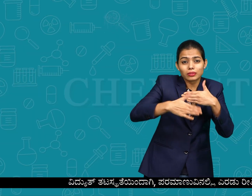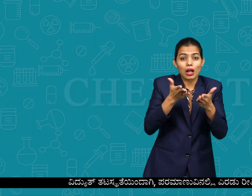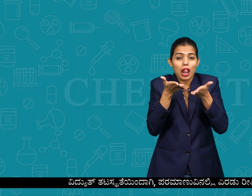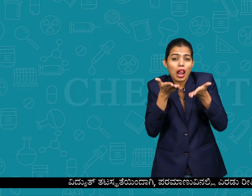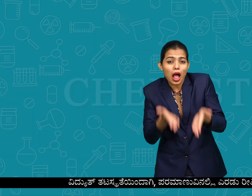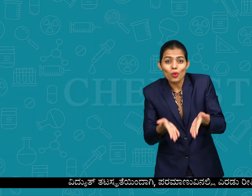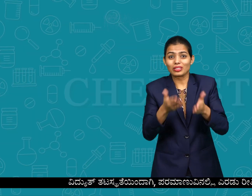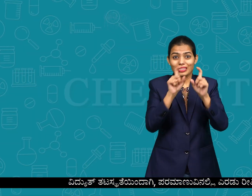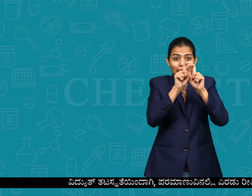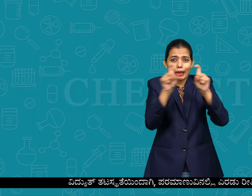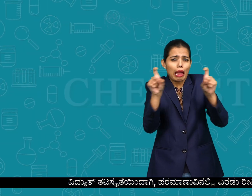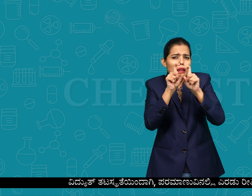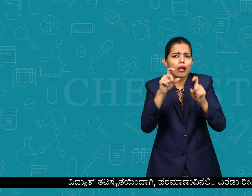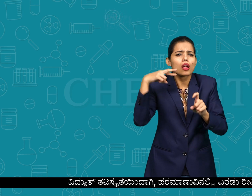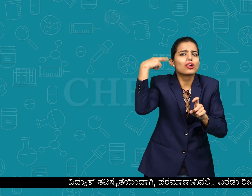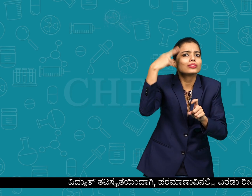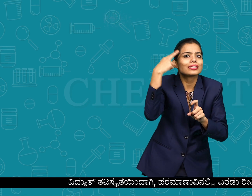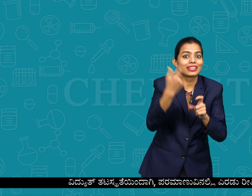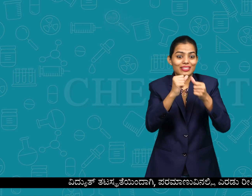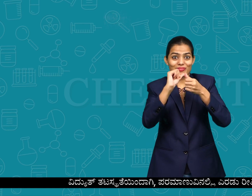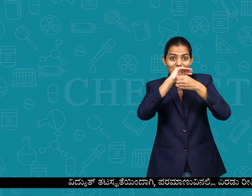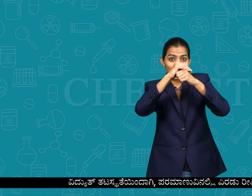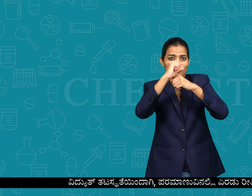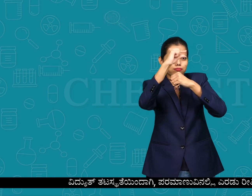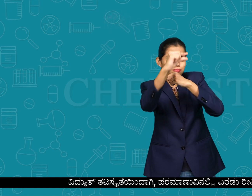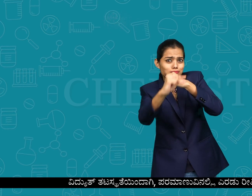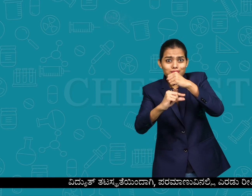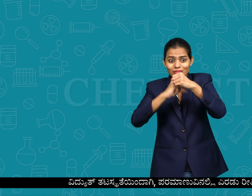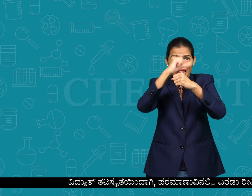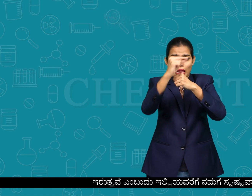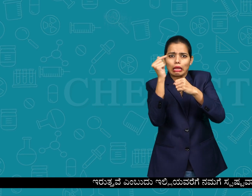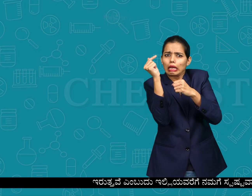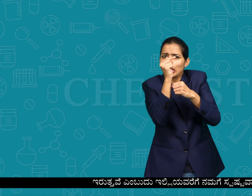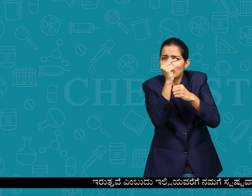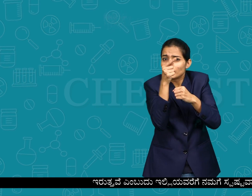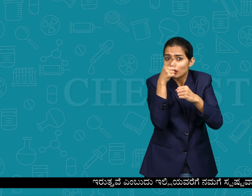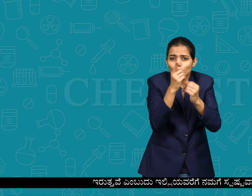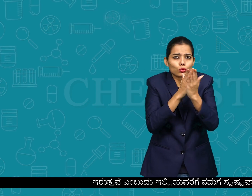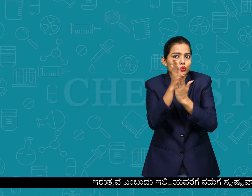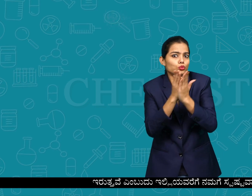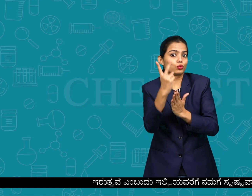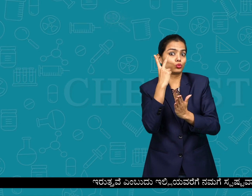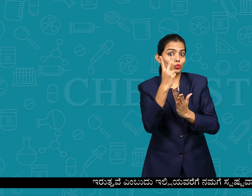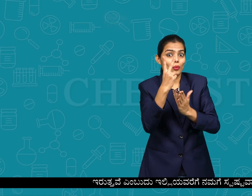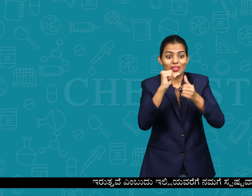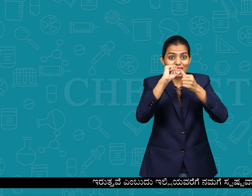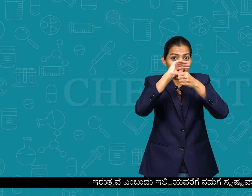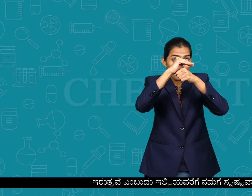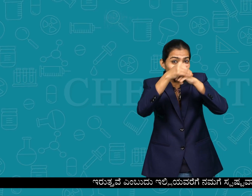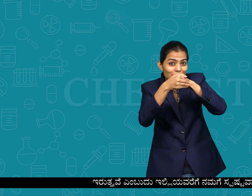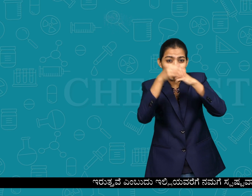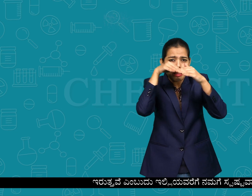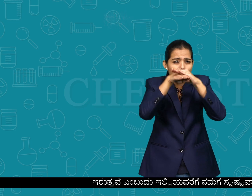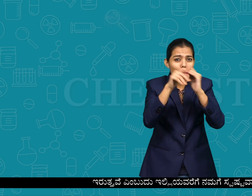ವಿದ್ಯುತ್ ತಟಸ್ಥತೆಯಿಂದಾಗಿ ಪರಮಾಣುವಿನಲ್ಲಿ ಎರಡು ರೀತಿಯ ಕಣಗಳು ಇರುತ್ತವೆ ಎಂಬುದು ಇಲ್ಲಿಯವರೆಗೆ